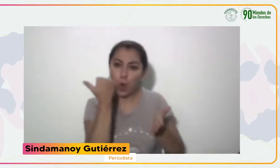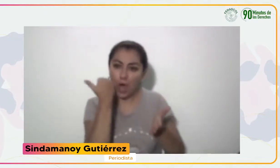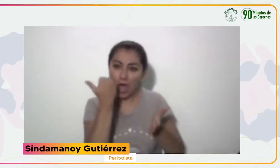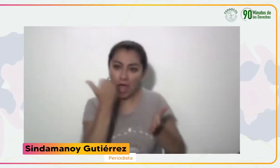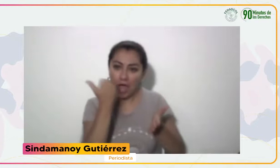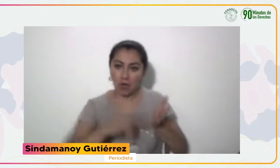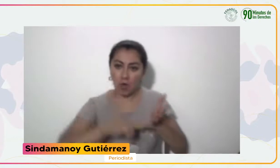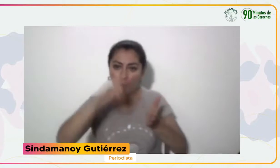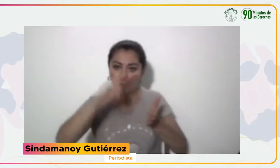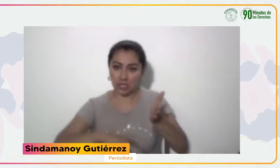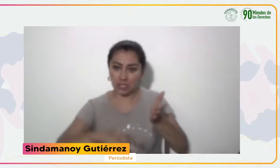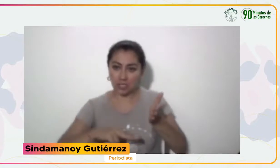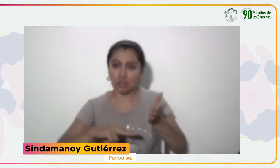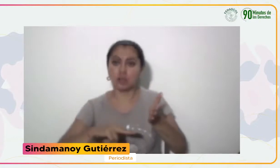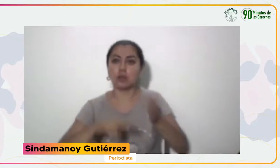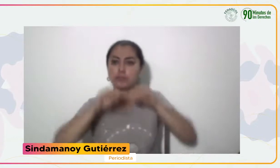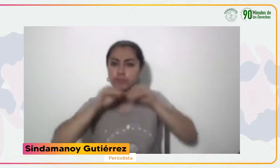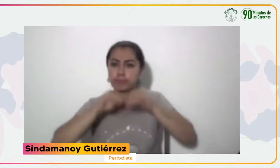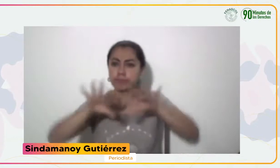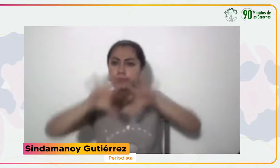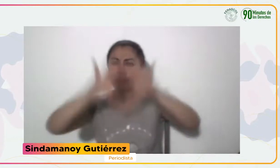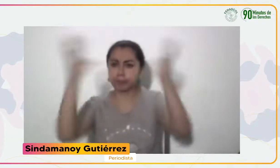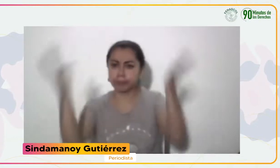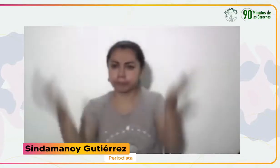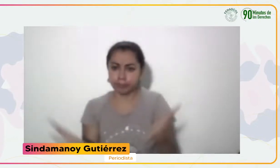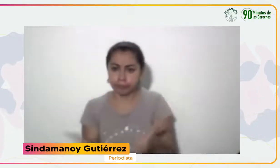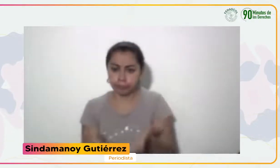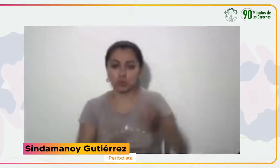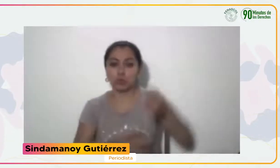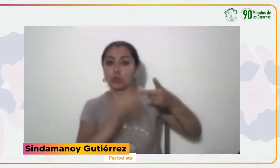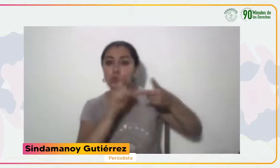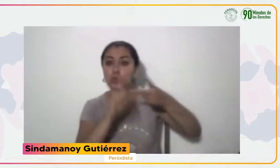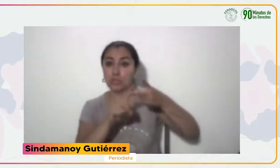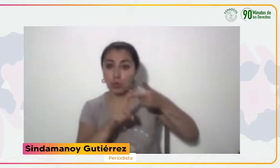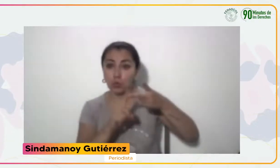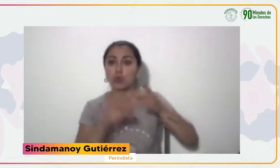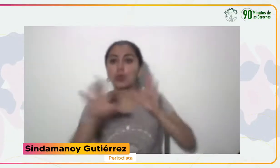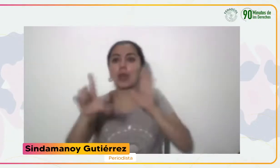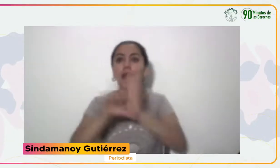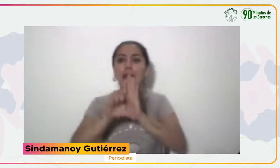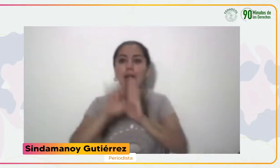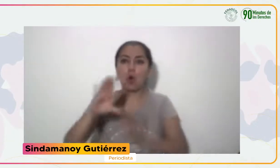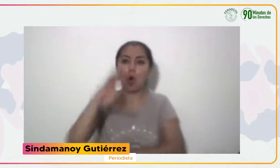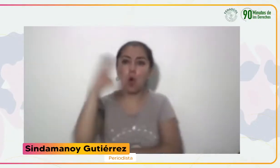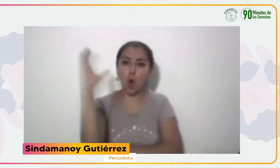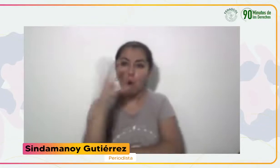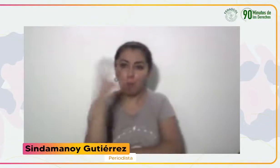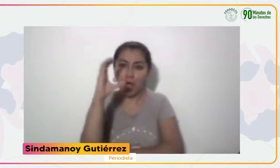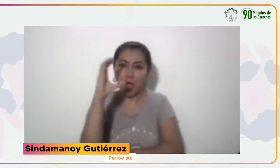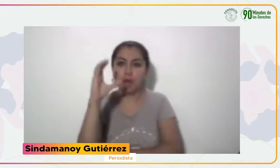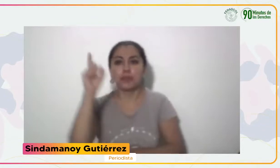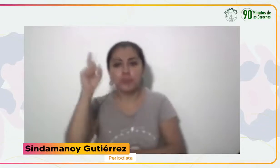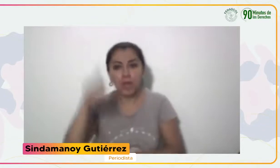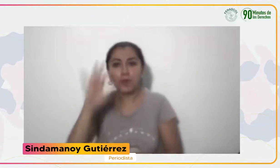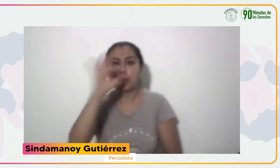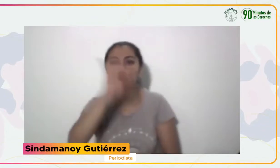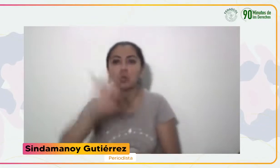a la Convención de Mujeres que se publicó y que pues es para el mundo entero, y la ley